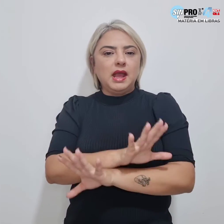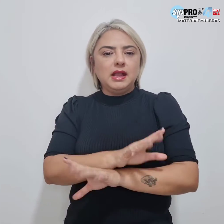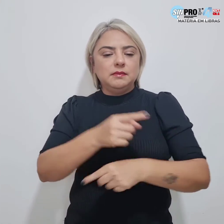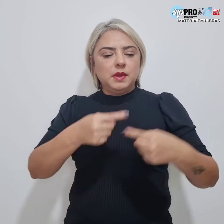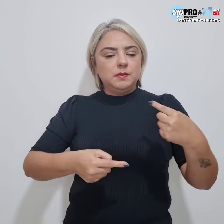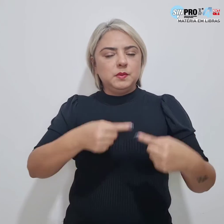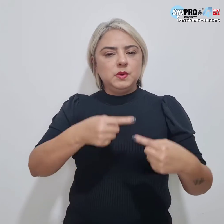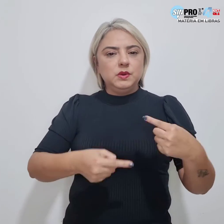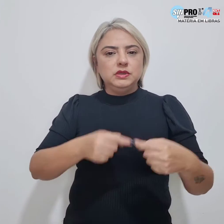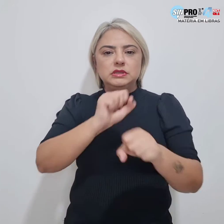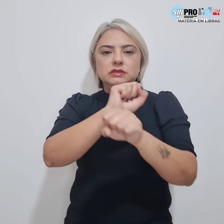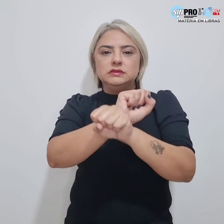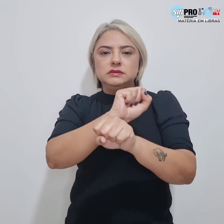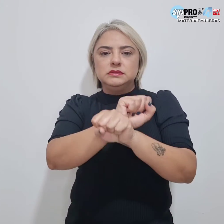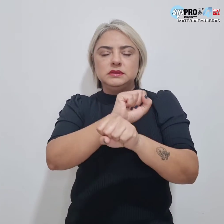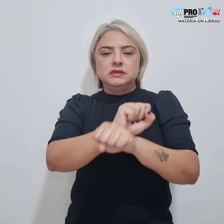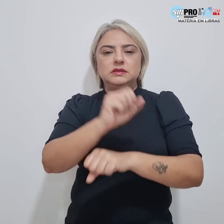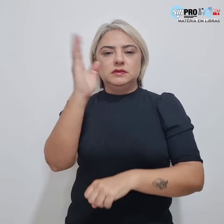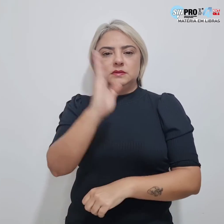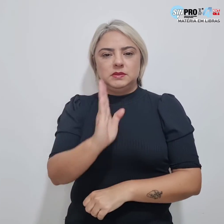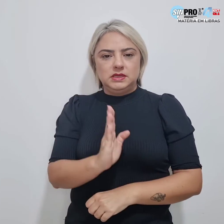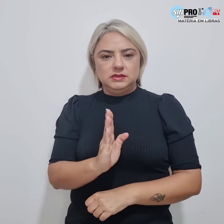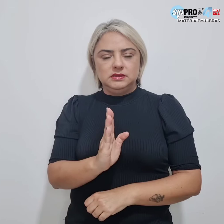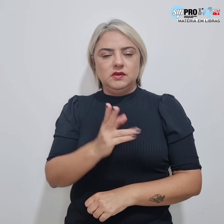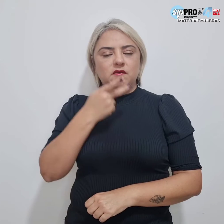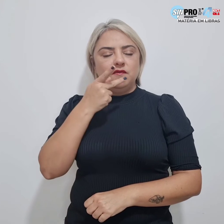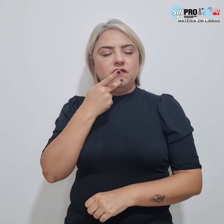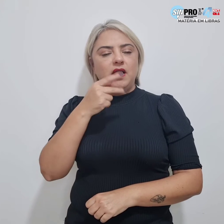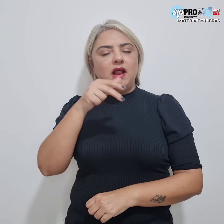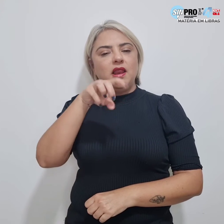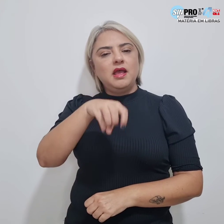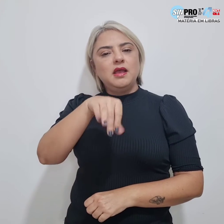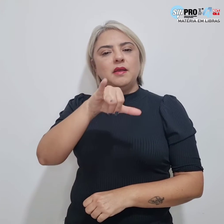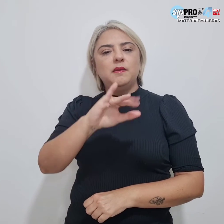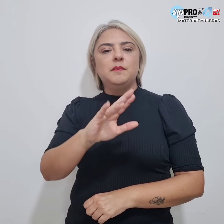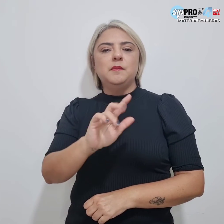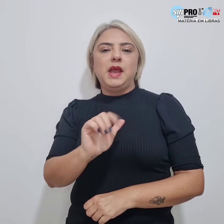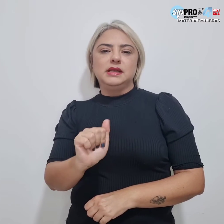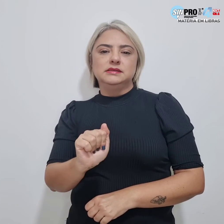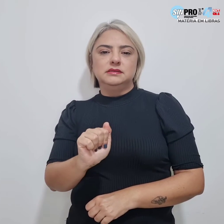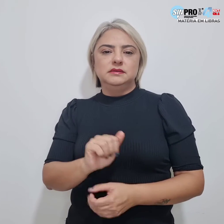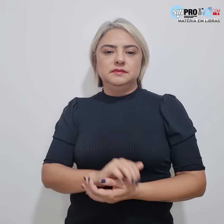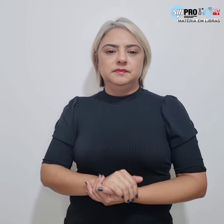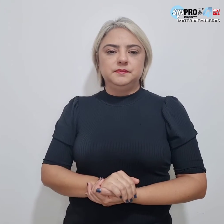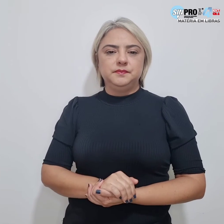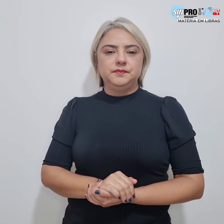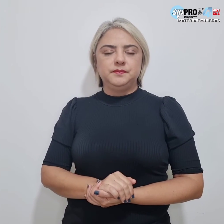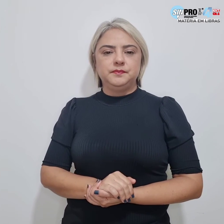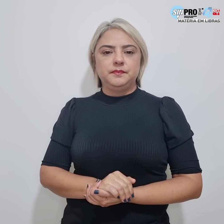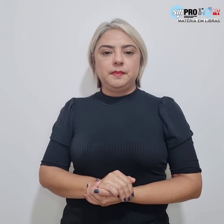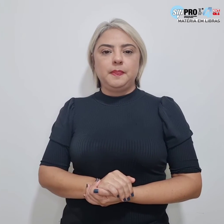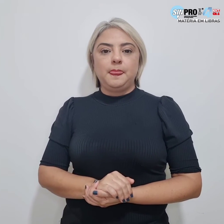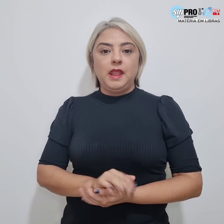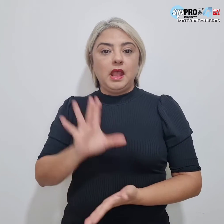política escravagista no Brasil, afirma Márcia Gilda. A